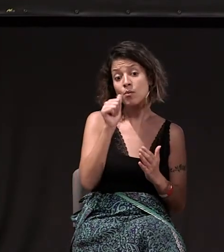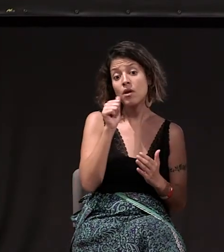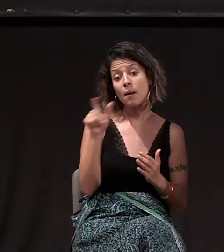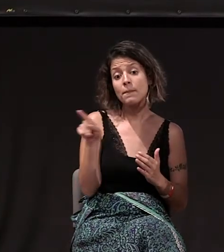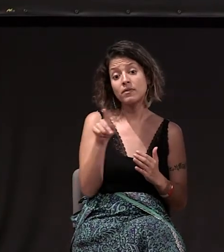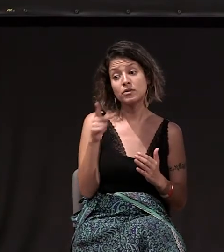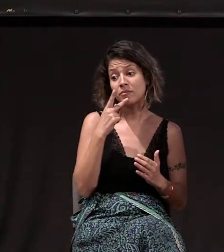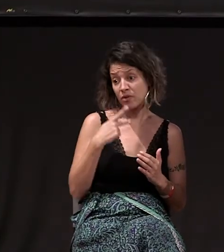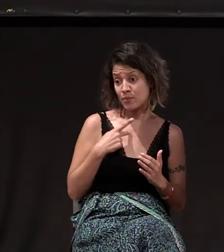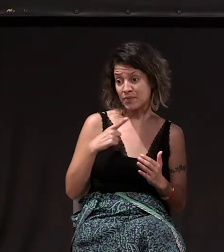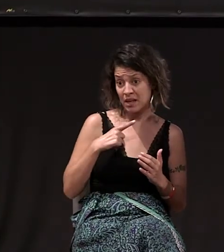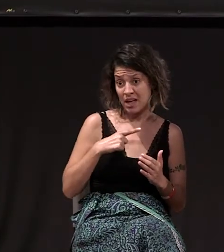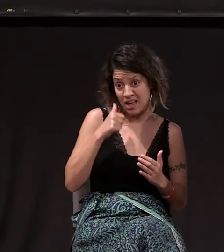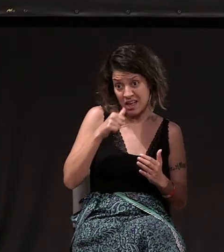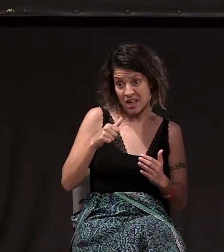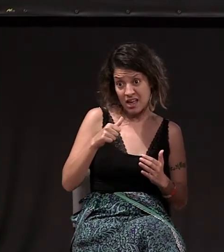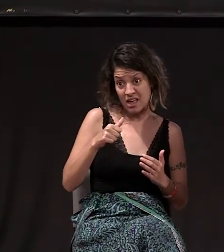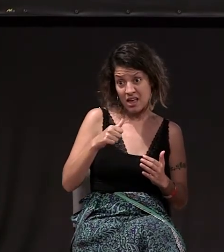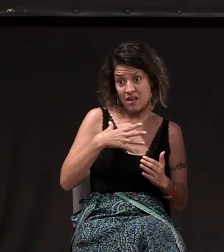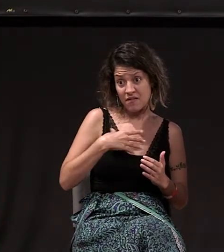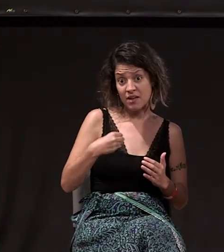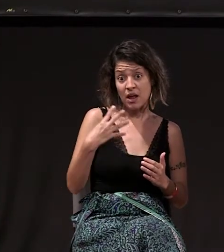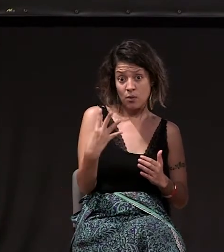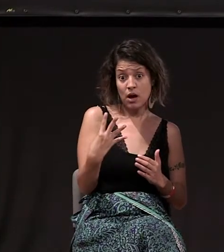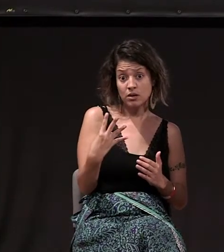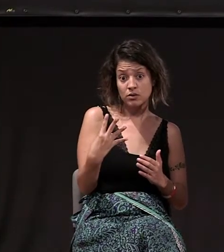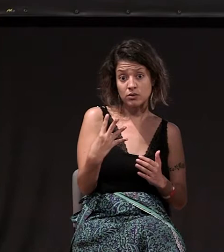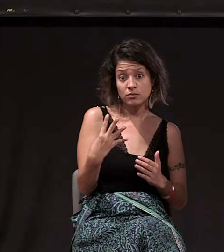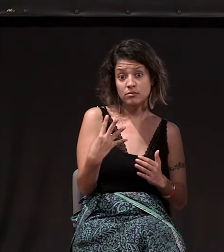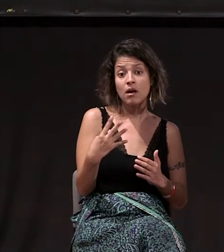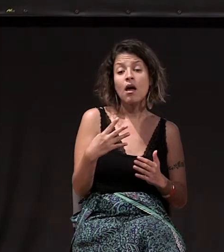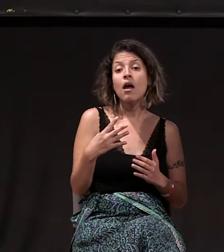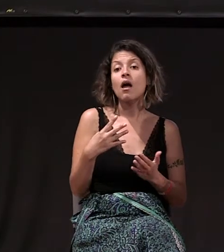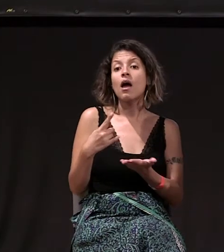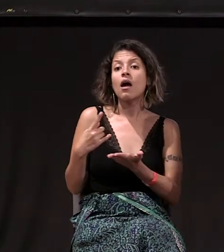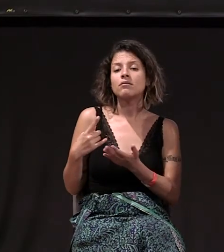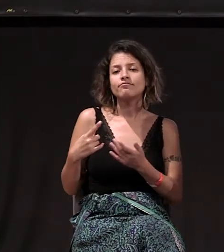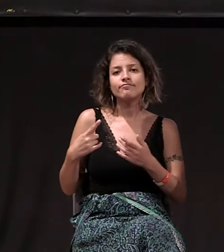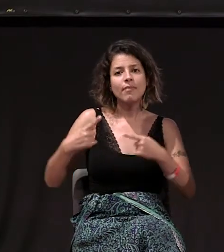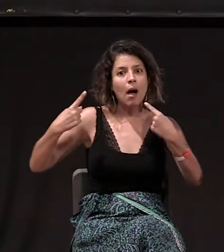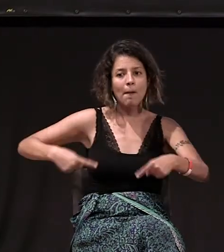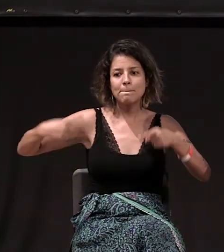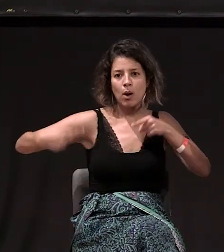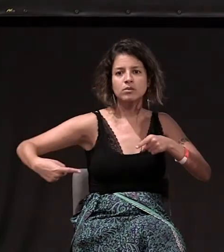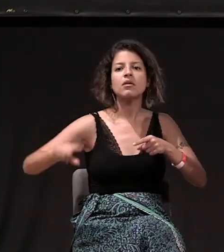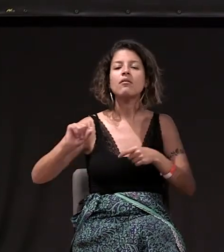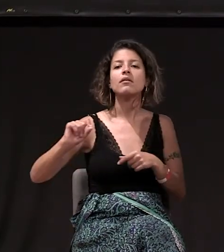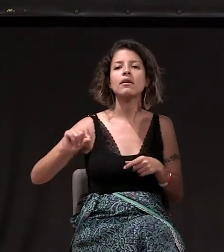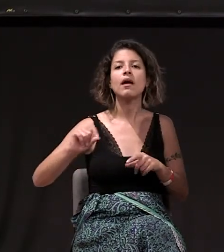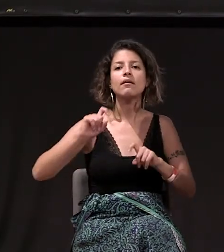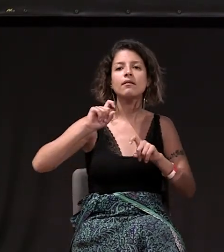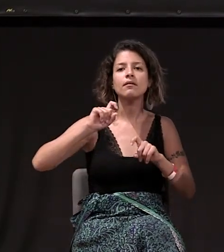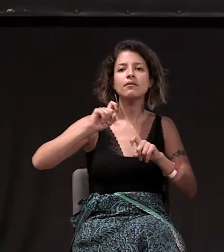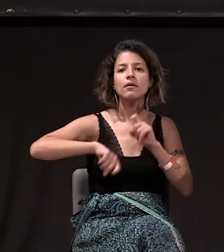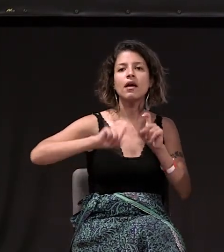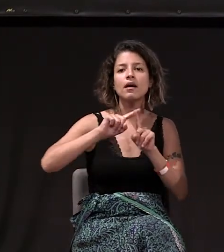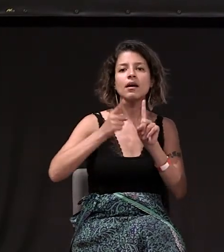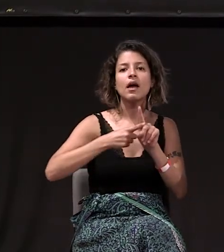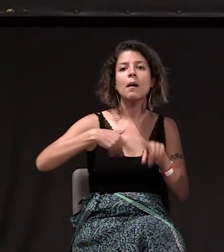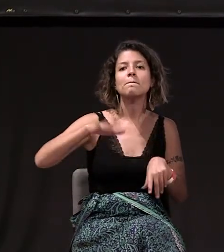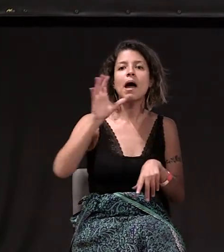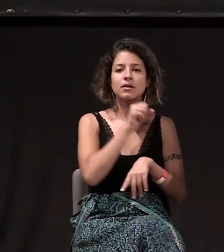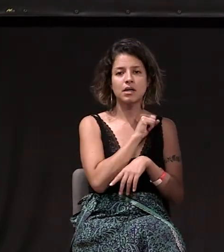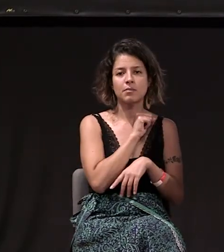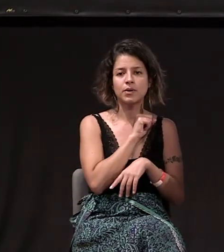havia 4 meninas fazendo aposta quem engravidava mais rápido. 4 meninas de uma sala,